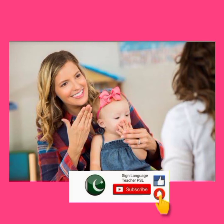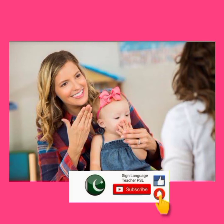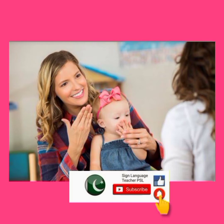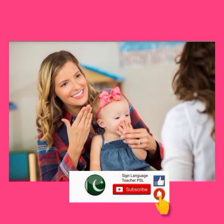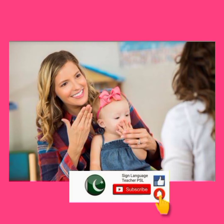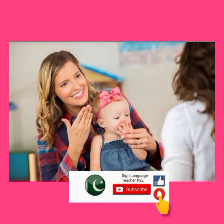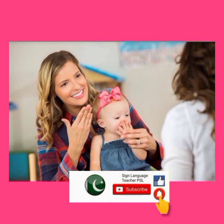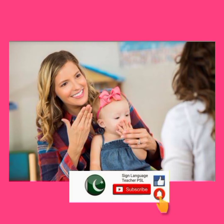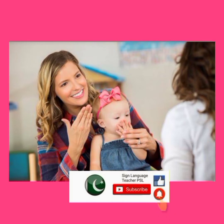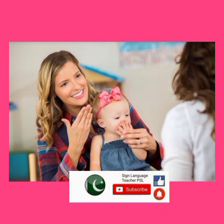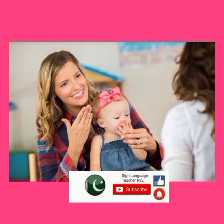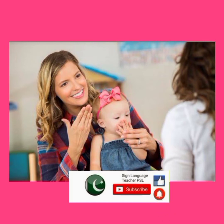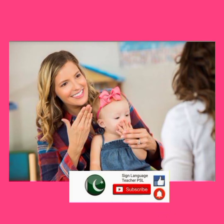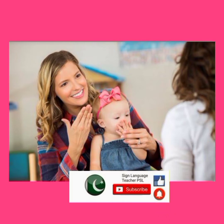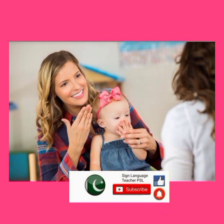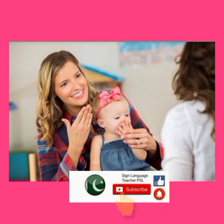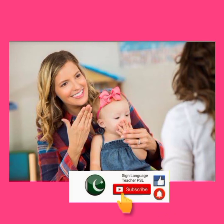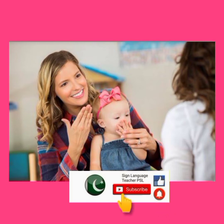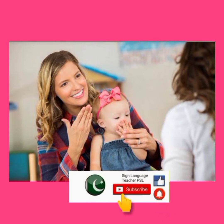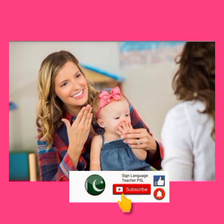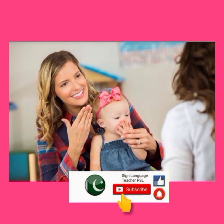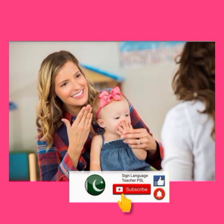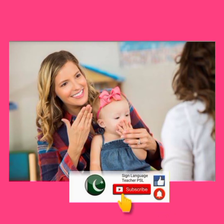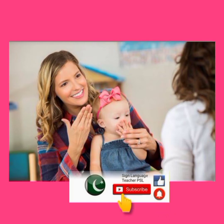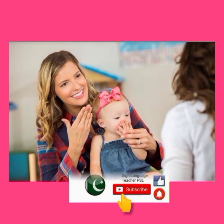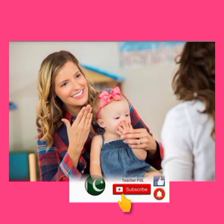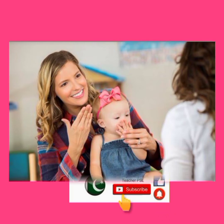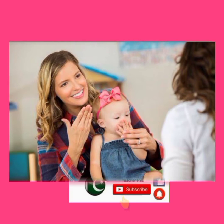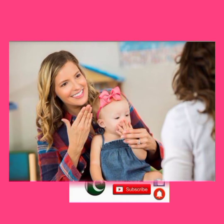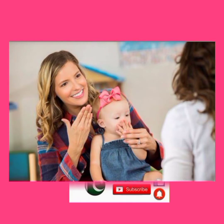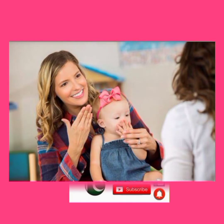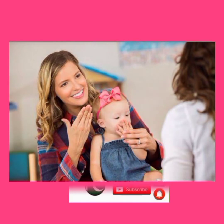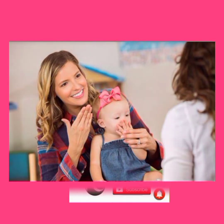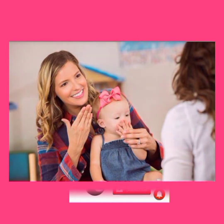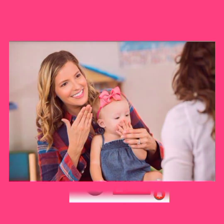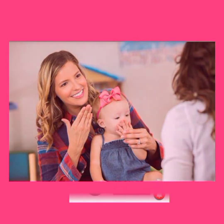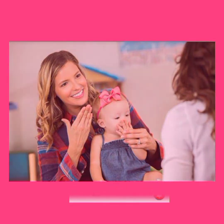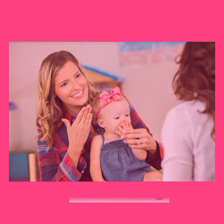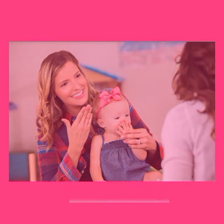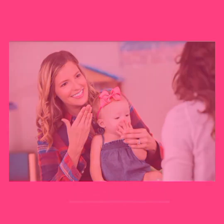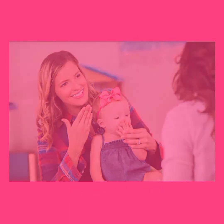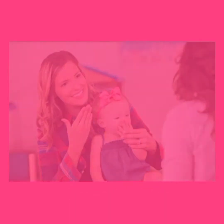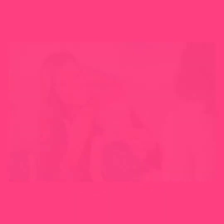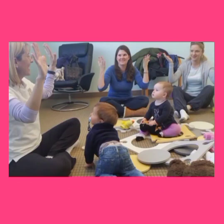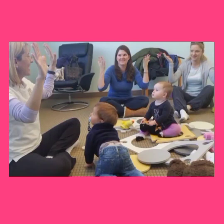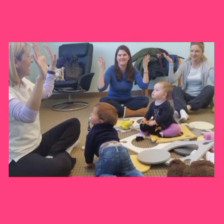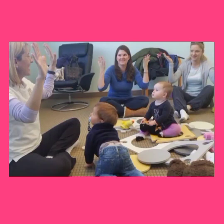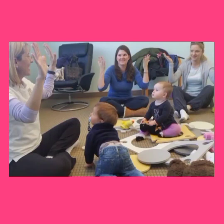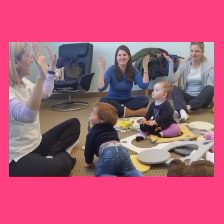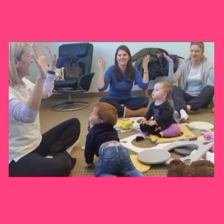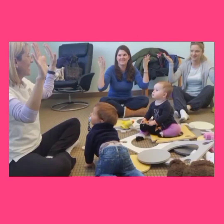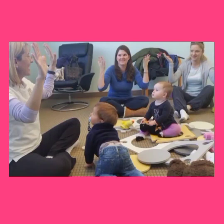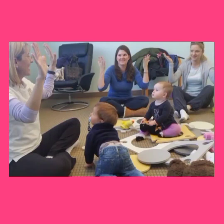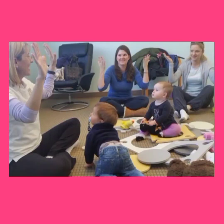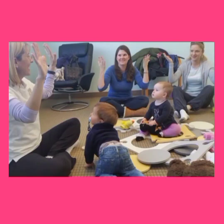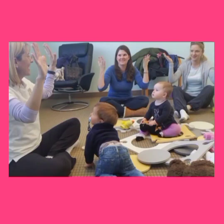चेहरे के तासुरात का इस्तेमाल करते हैं। ऐसे खानदान जहाँ पे समात और गोयाई से महरूम बच्चे